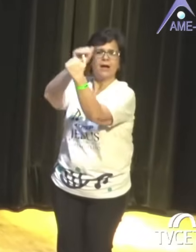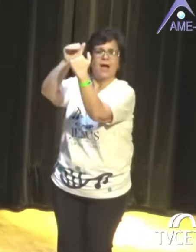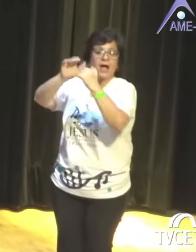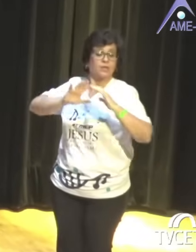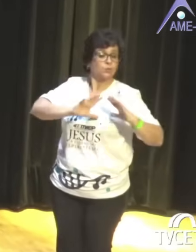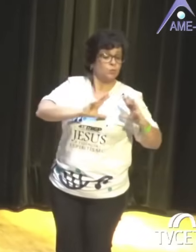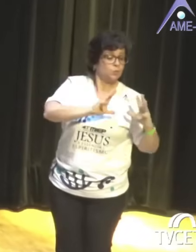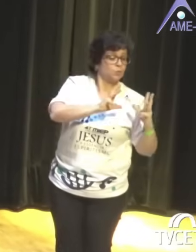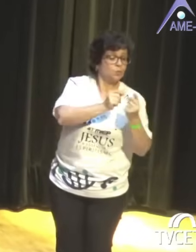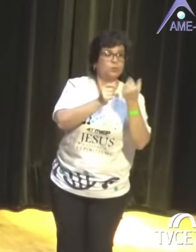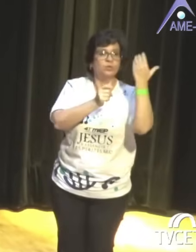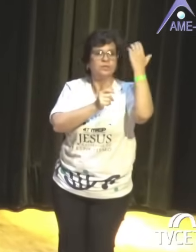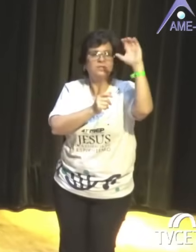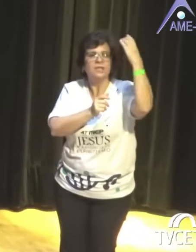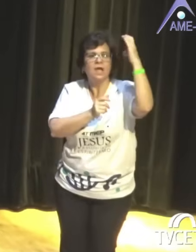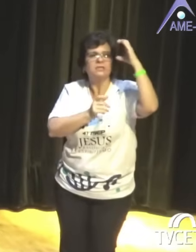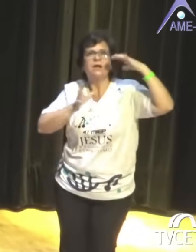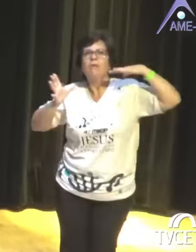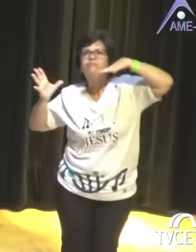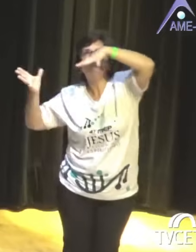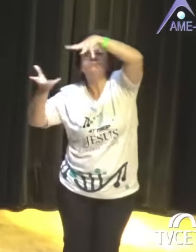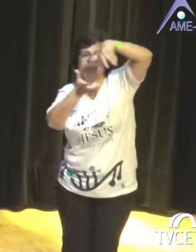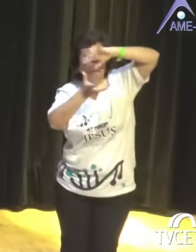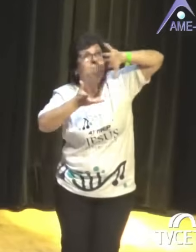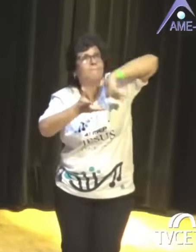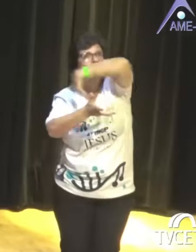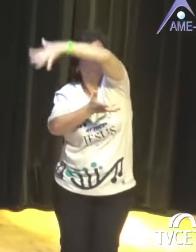todas as ciências do